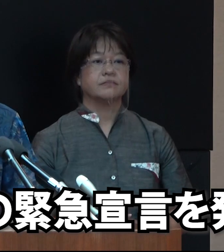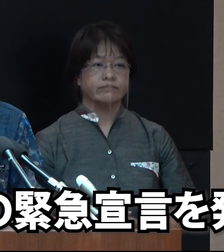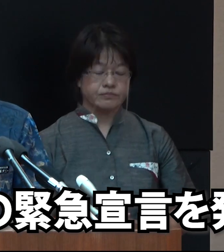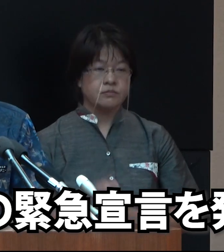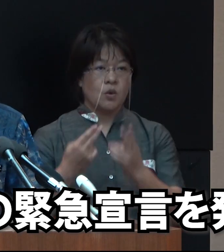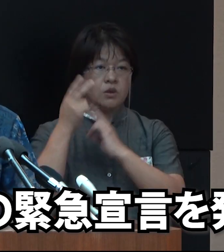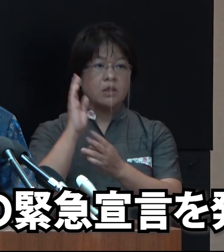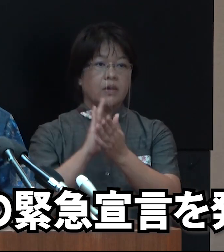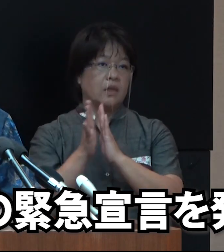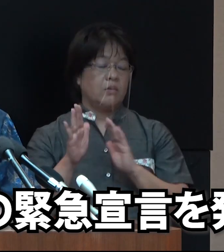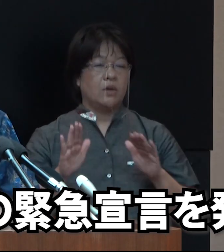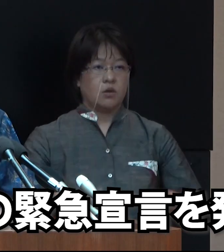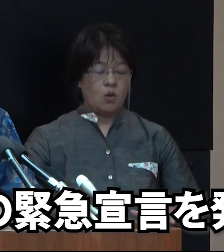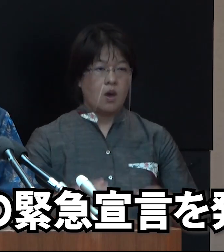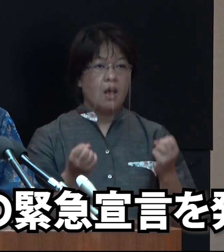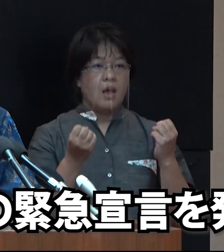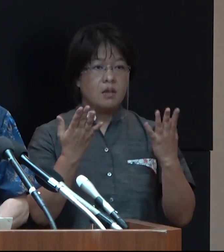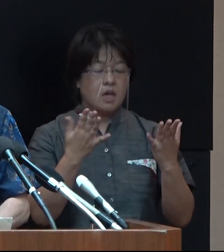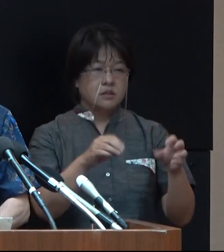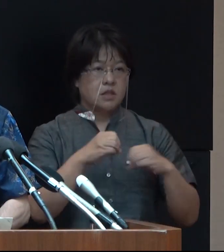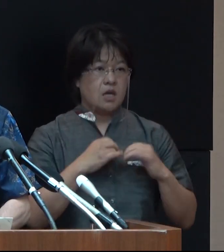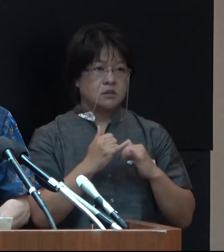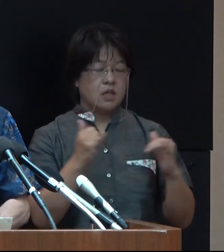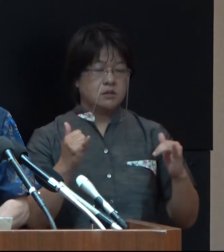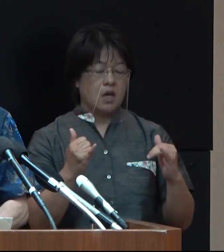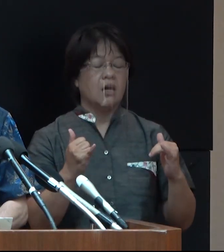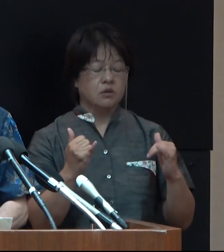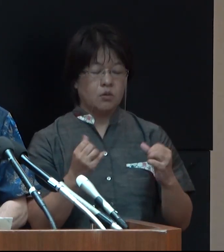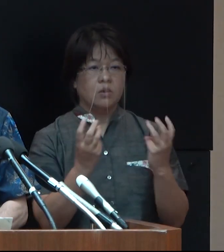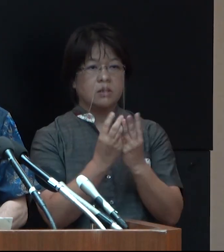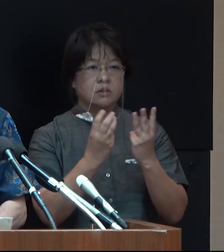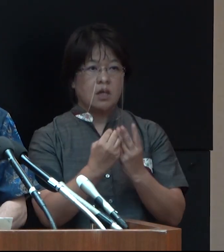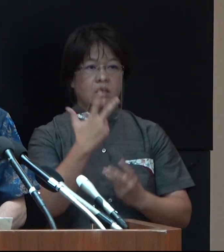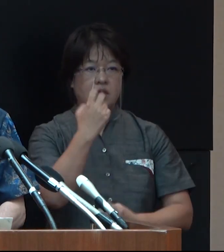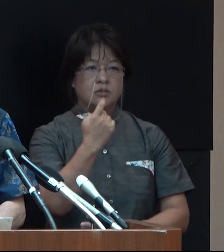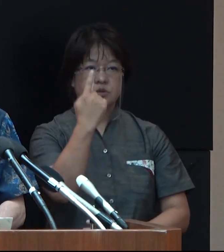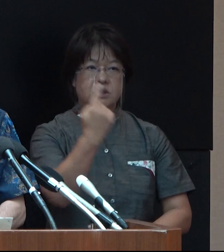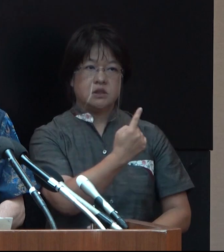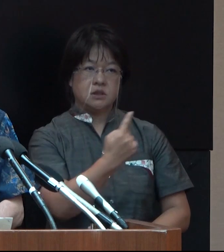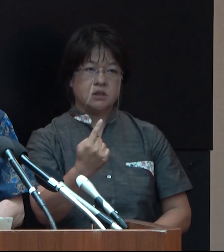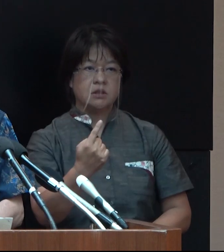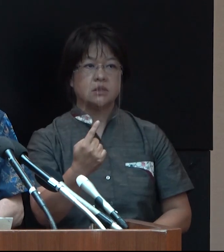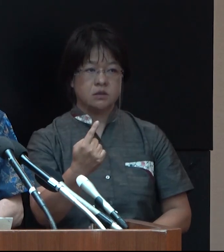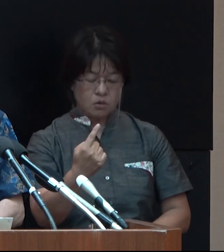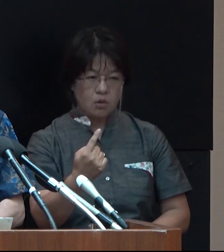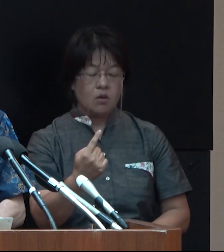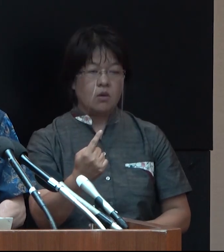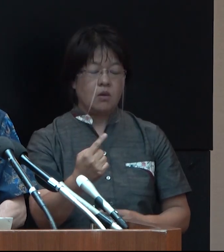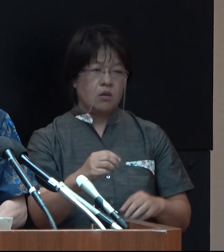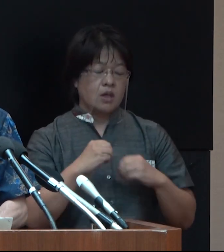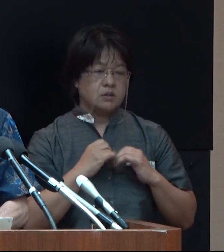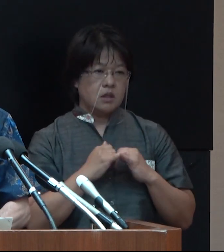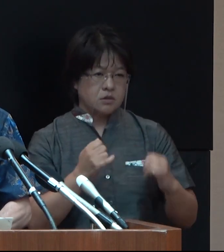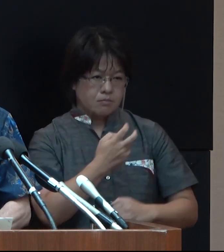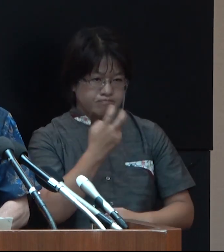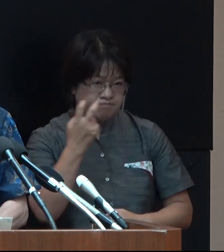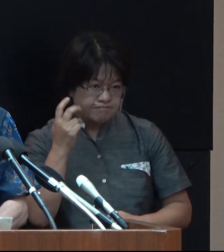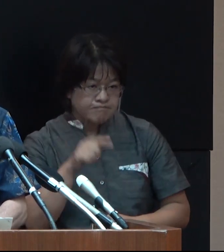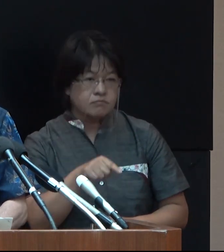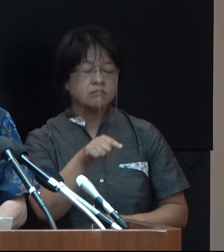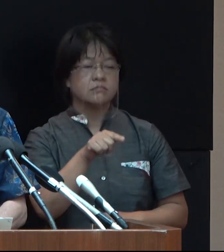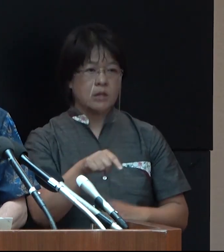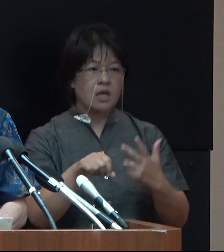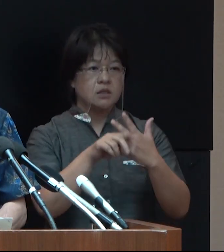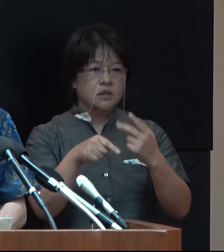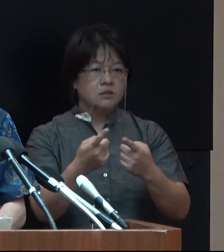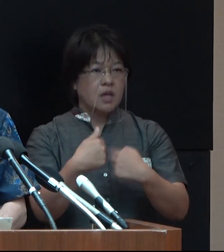沖縄県では本日新たに71名の新型コロナウイルス感染症の患者が確認され、7